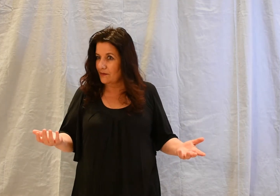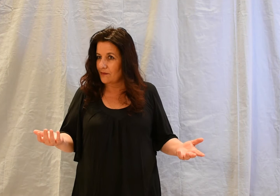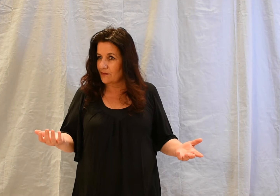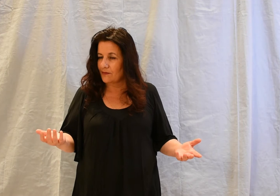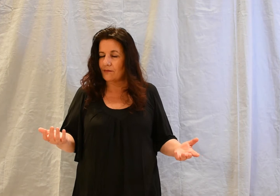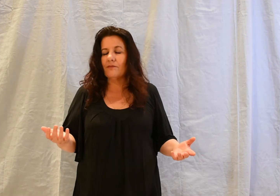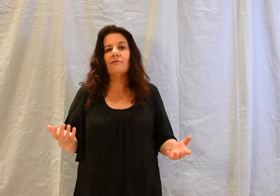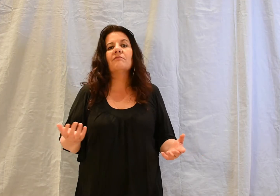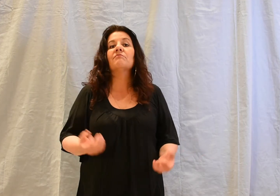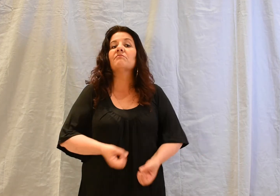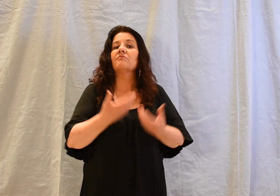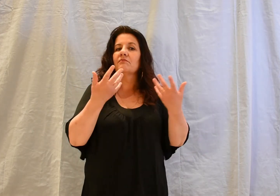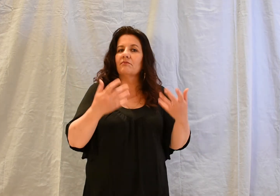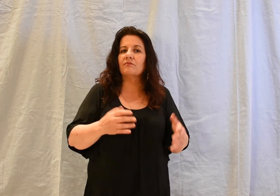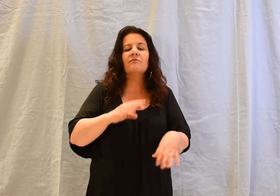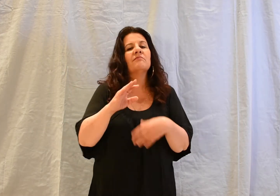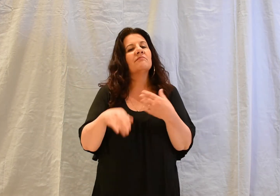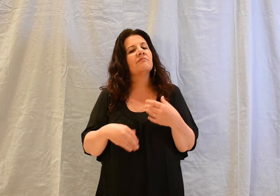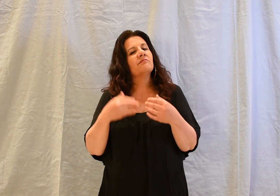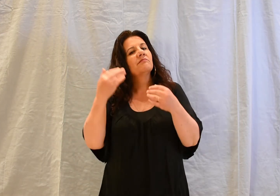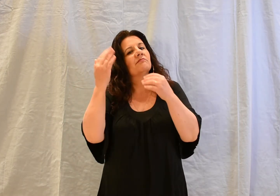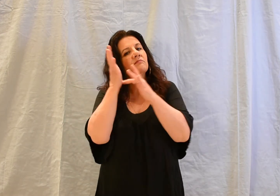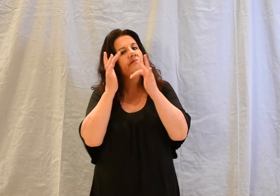Après cette parole, il leur montra ses mains et ses pieds.